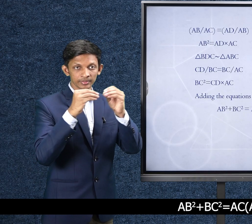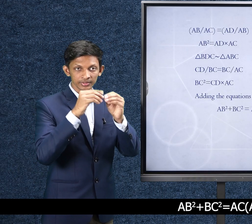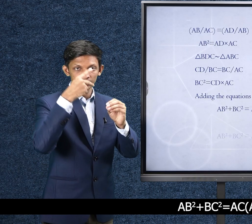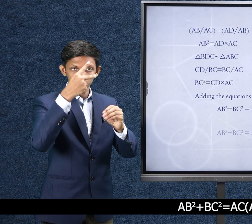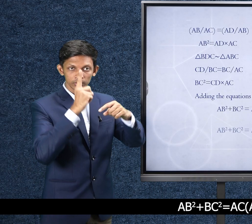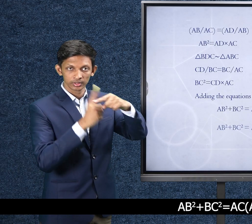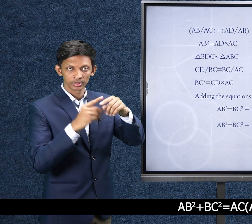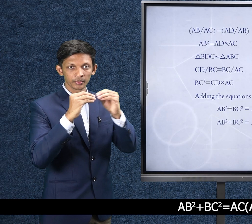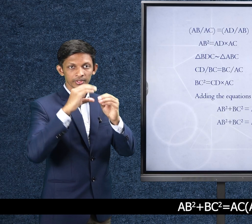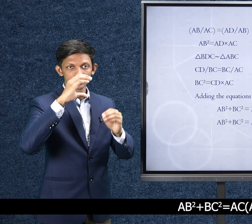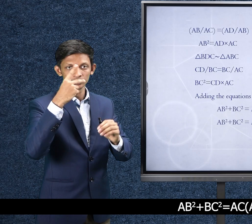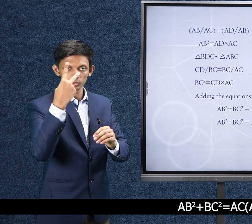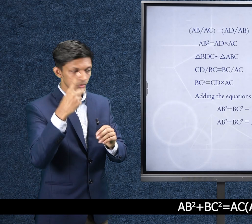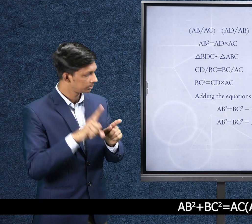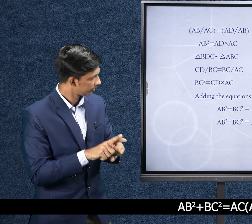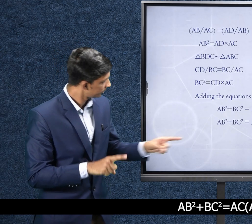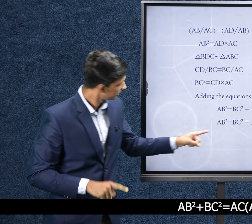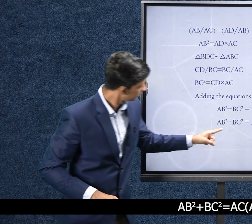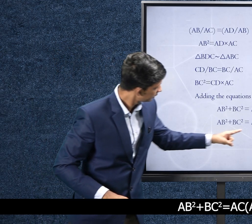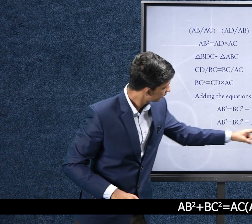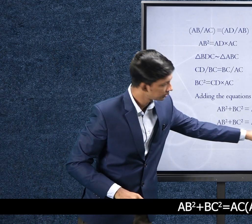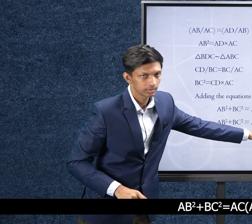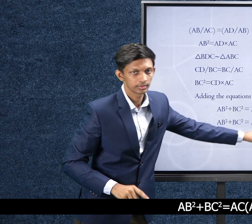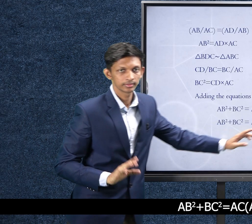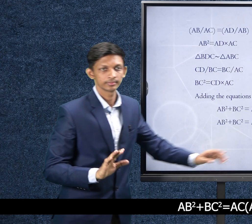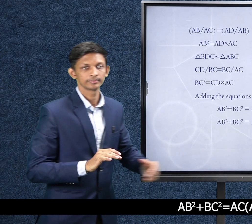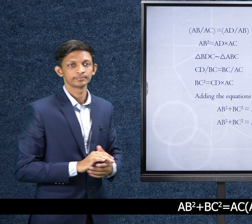AB square plus BC square equals to AC of AD plus CD.